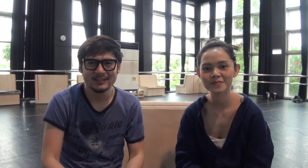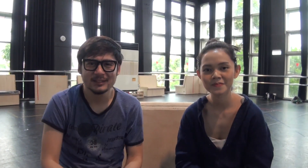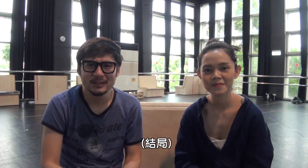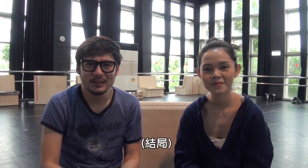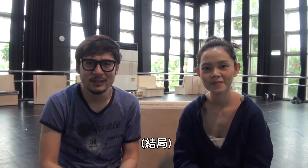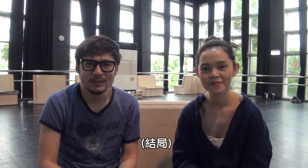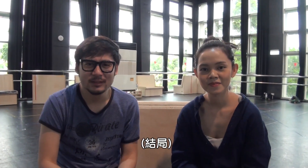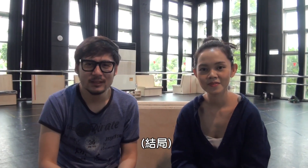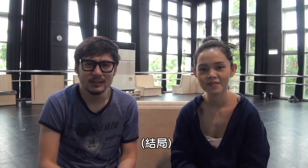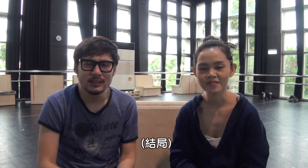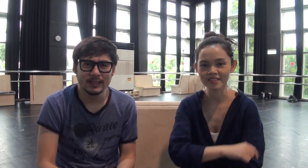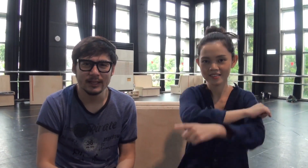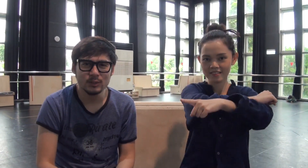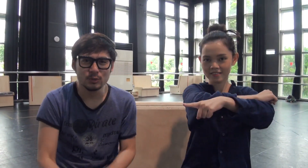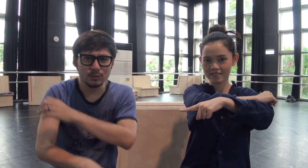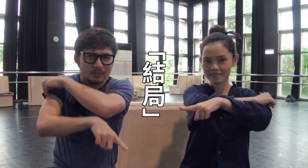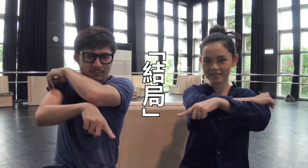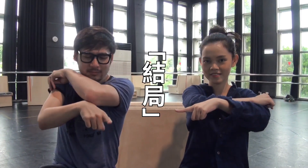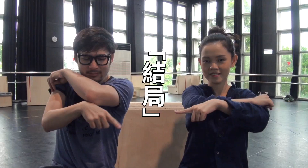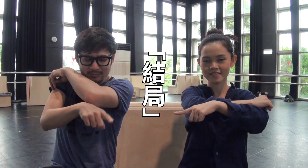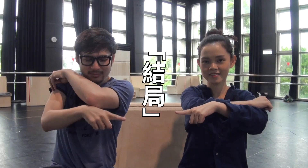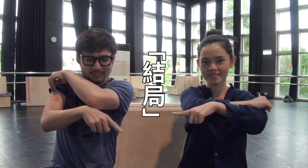结局。 结局。